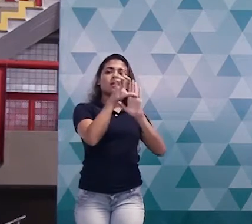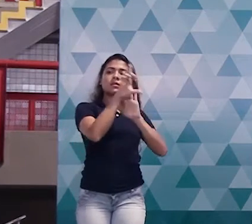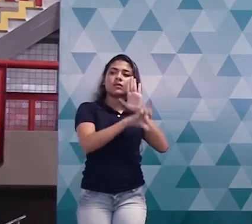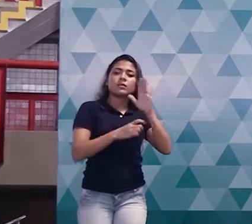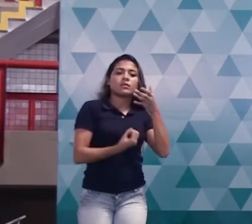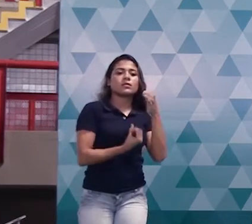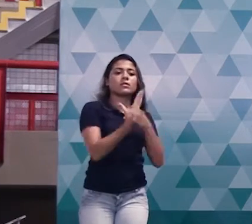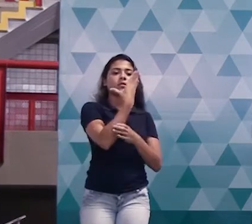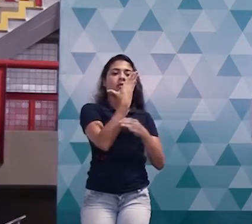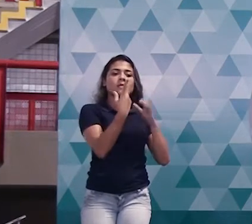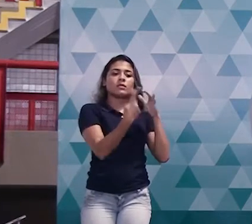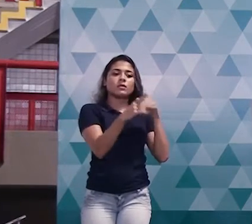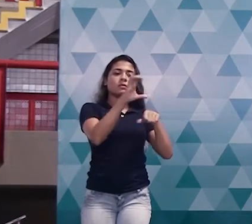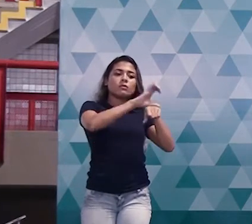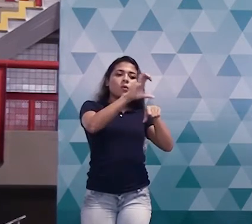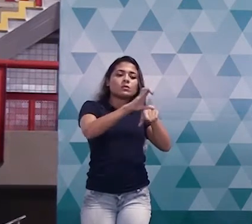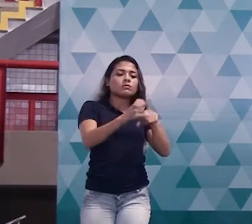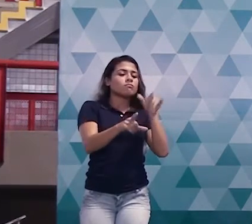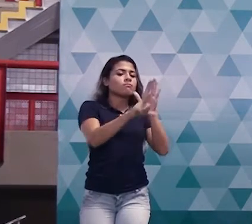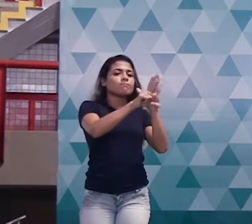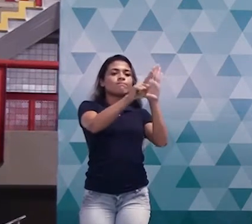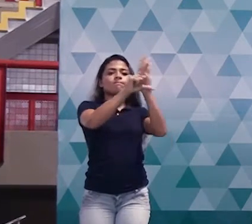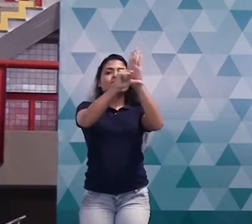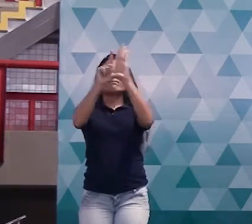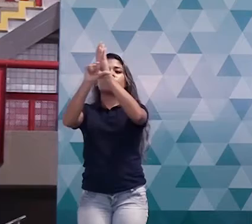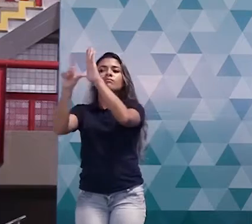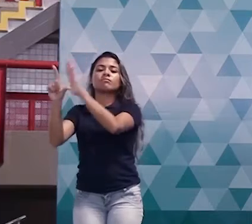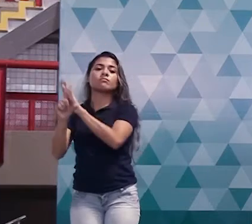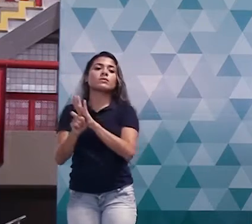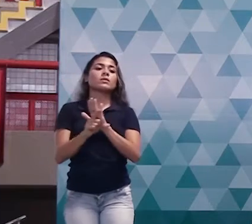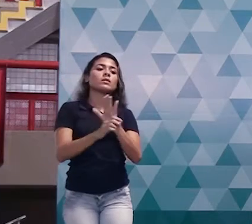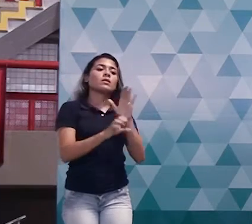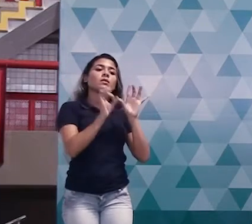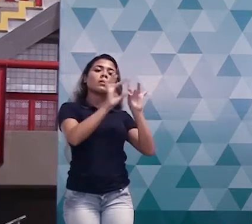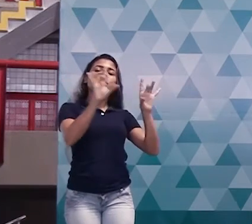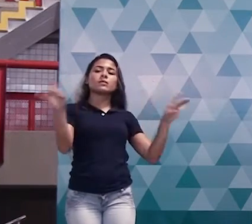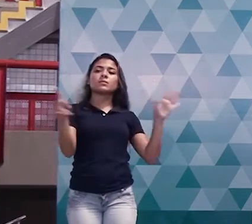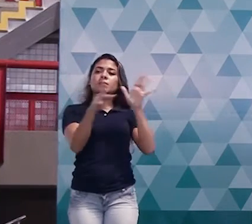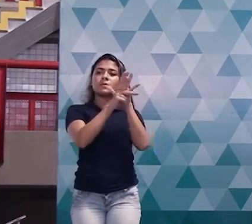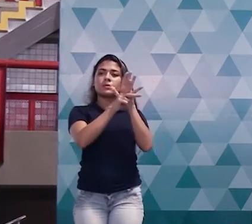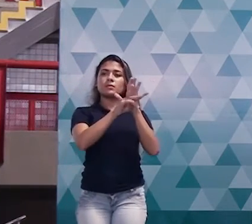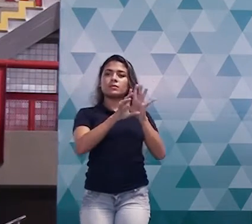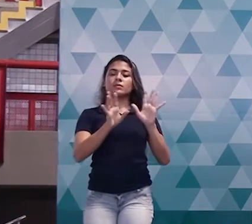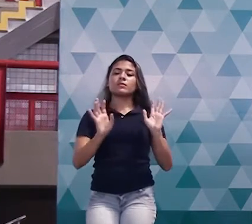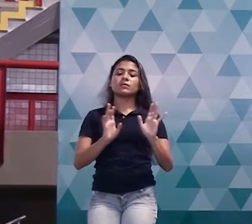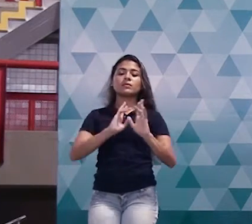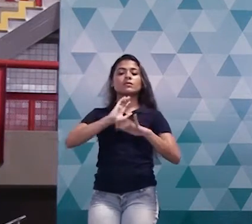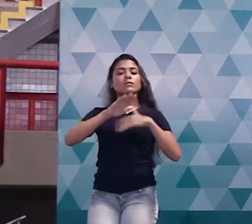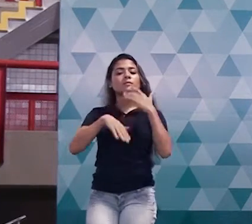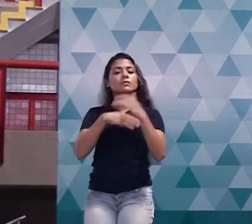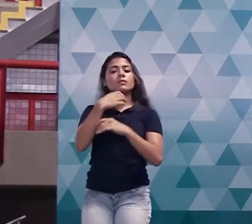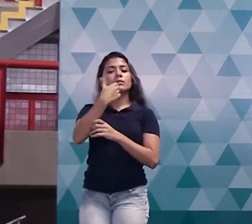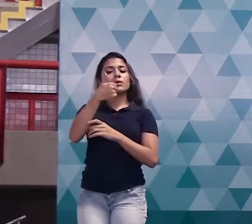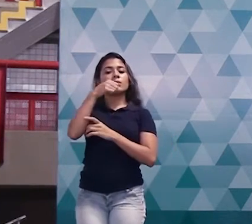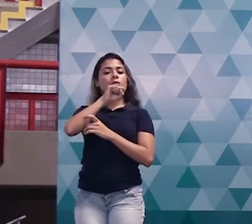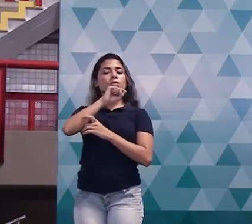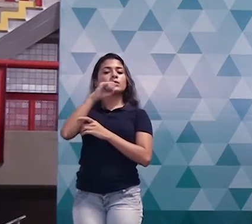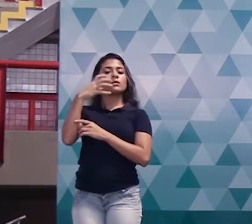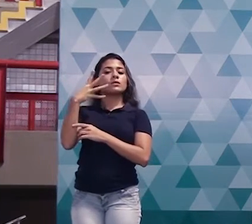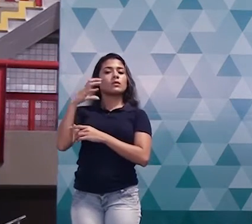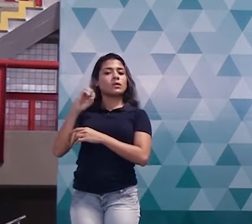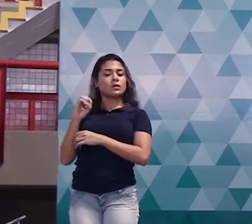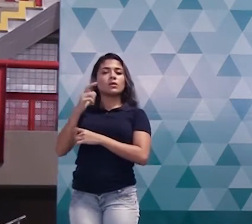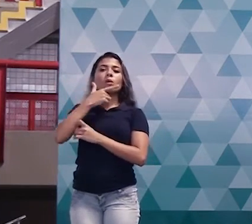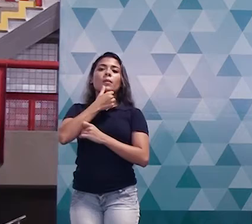por pouco tempo. Infelizmente, nós vamos ter em 1840, com a saída, a renúncia do padre Feijó,